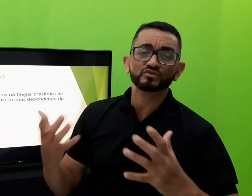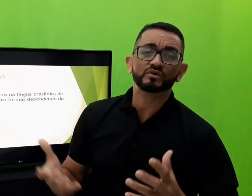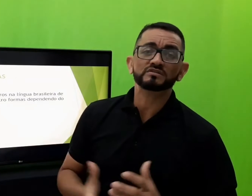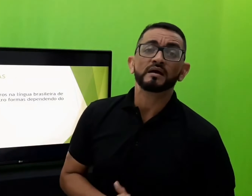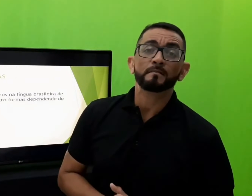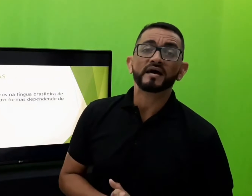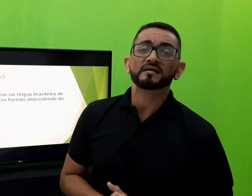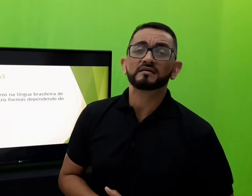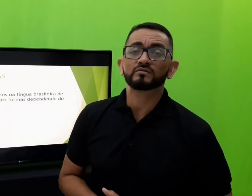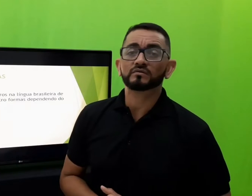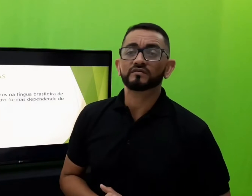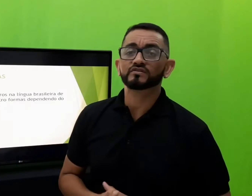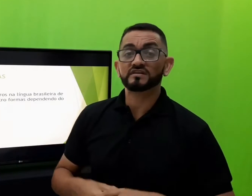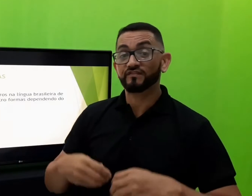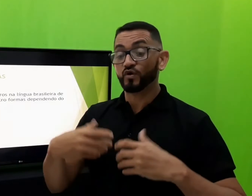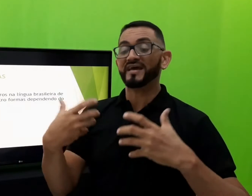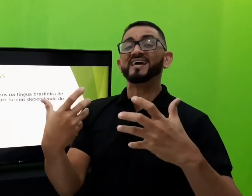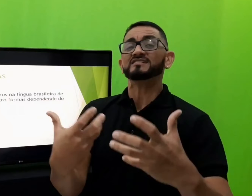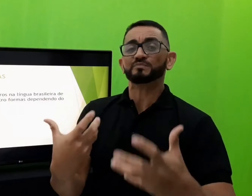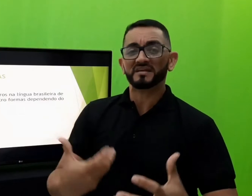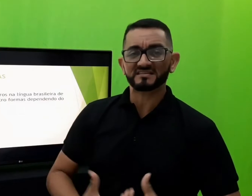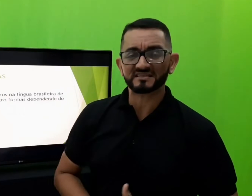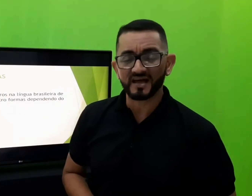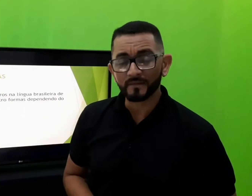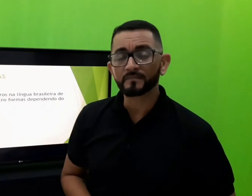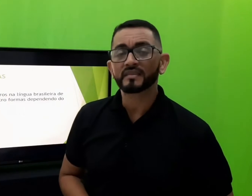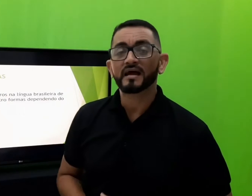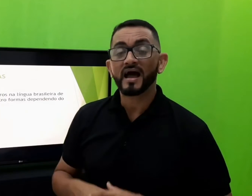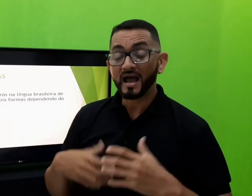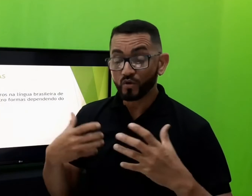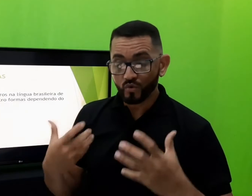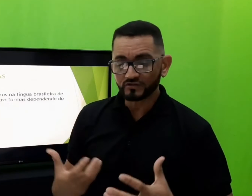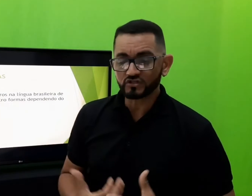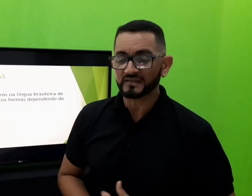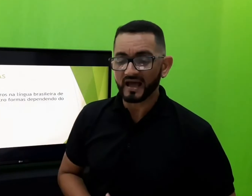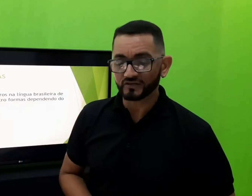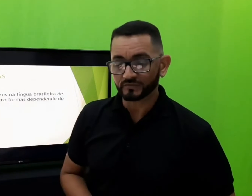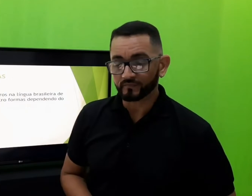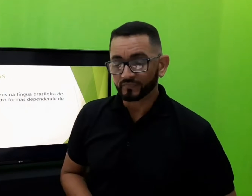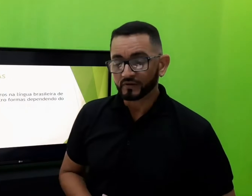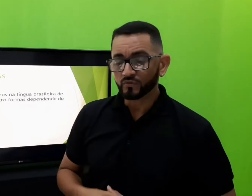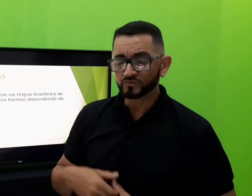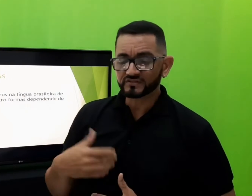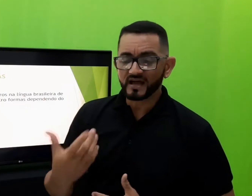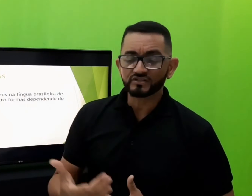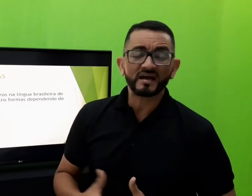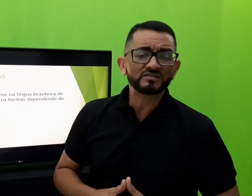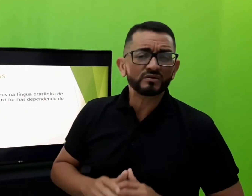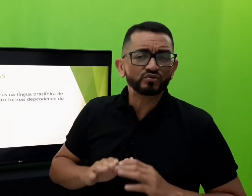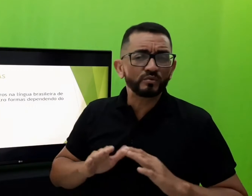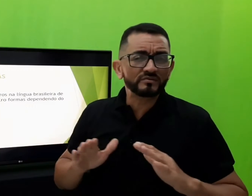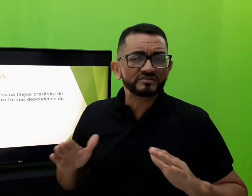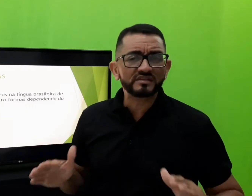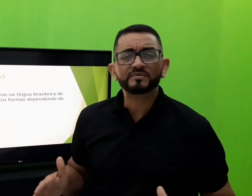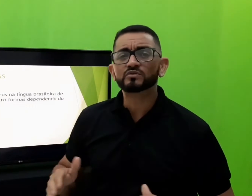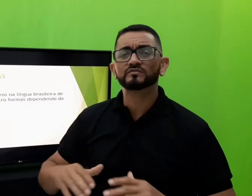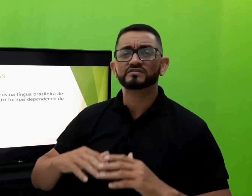numerações para aquilo que você for expressar a quantidade. Os cardinais são os números simples, como você